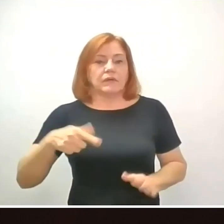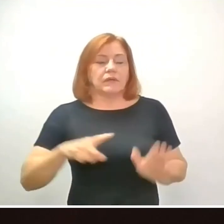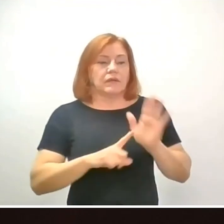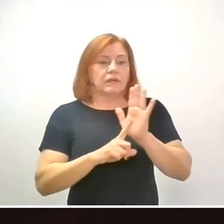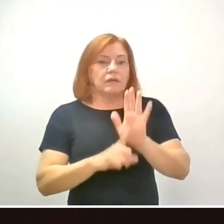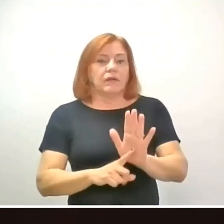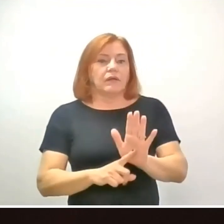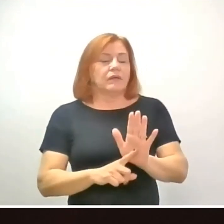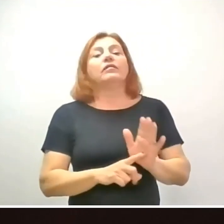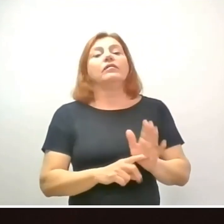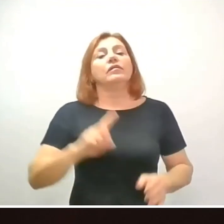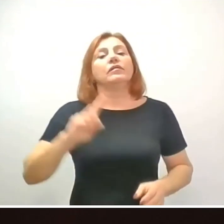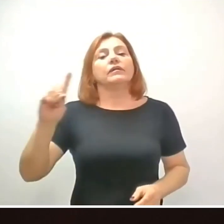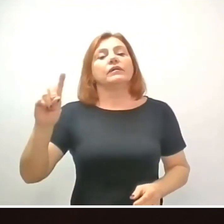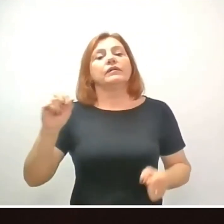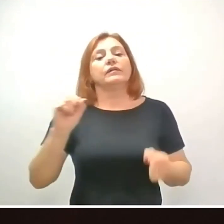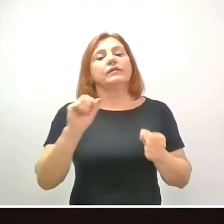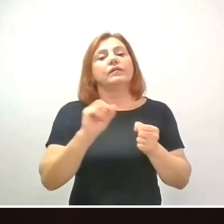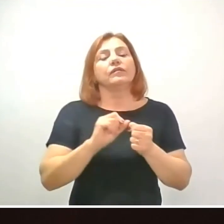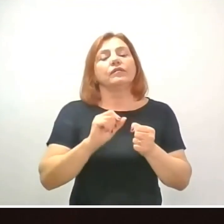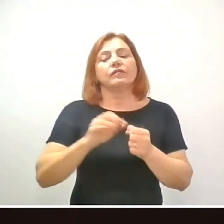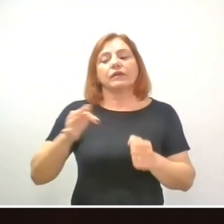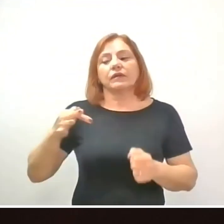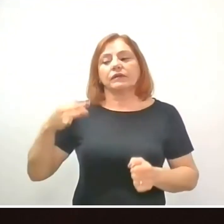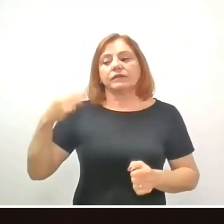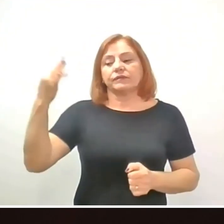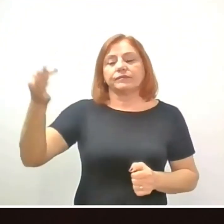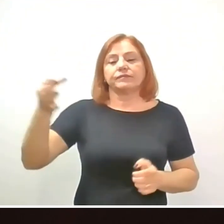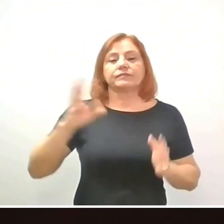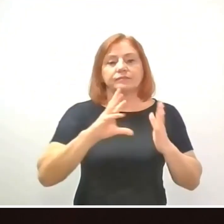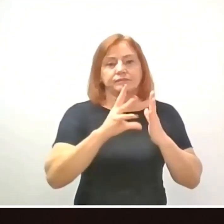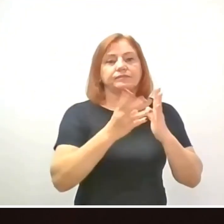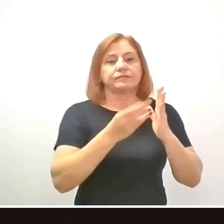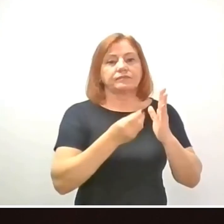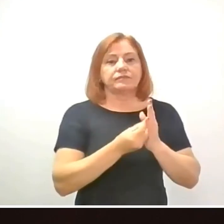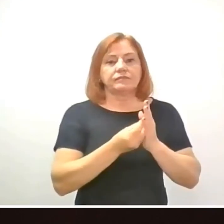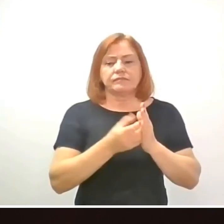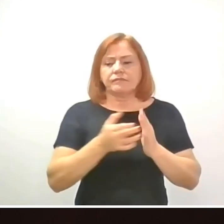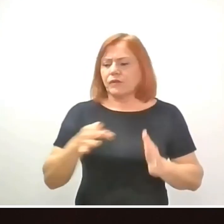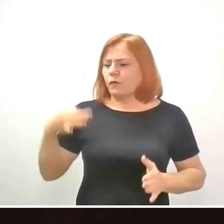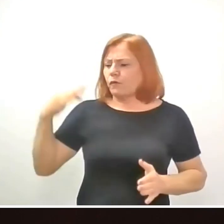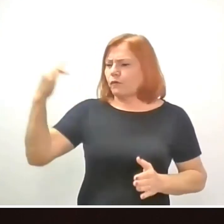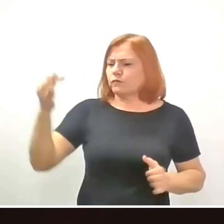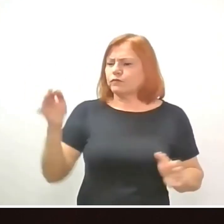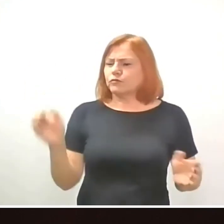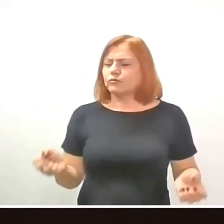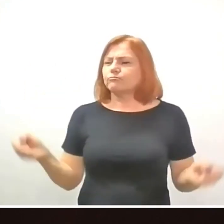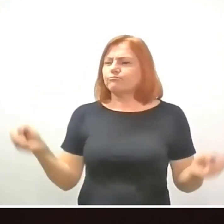O nosso futuro é glorioso. Senhor Jesus.